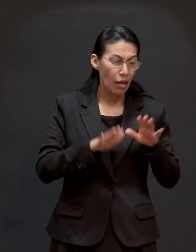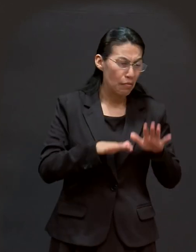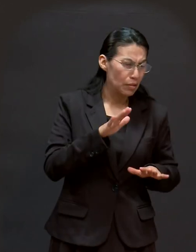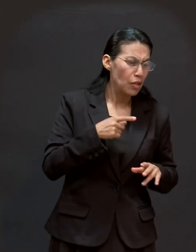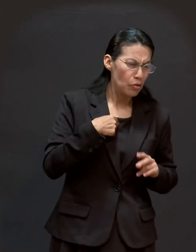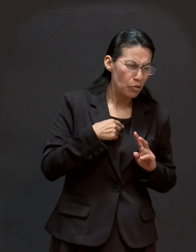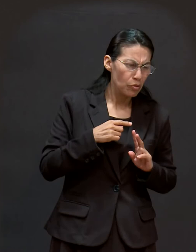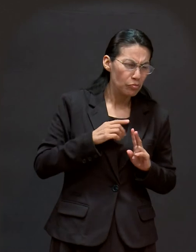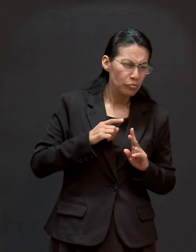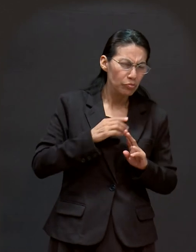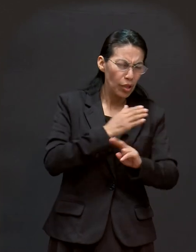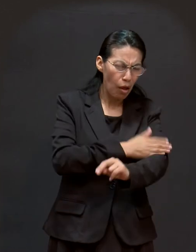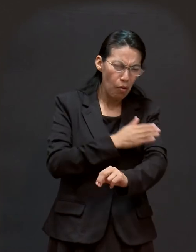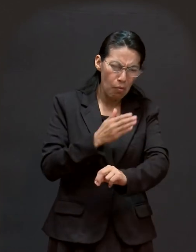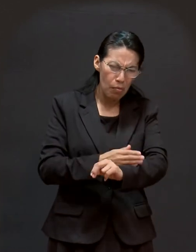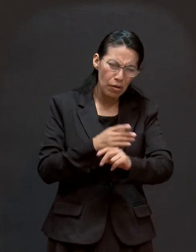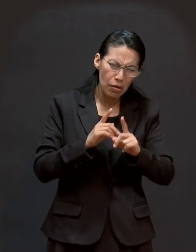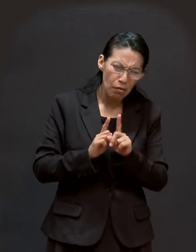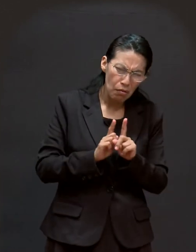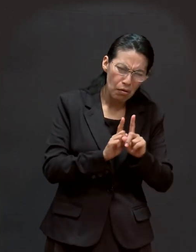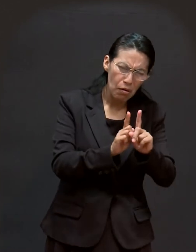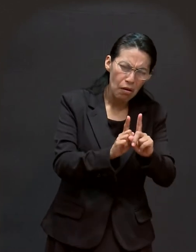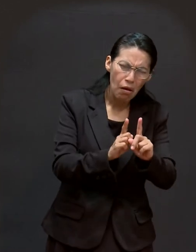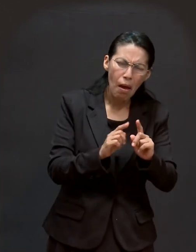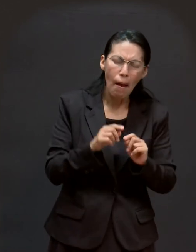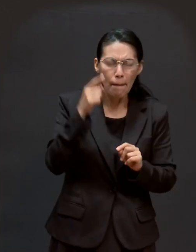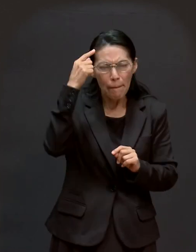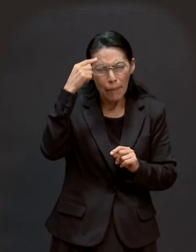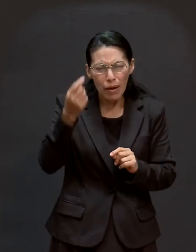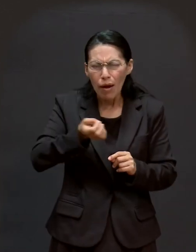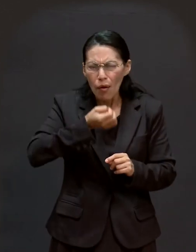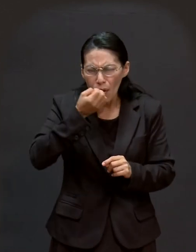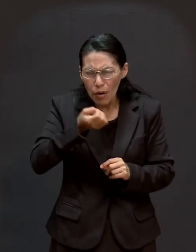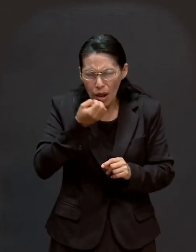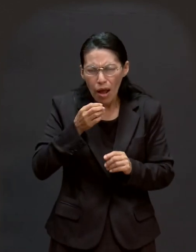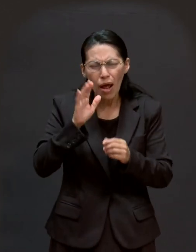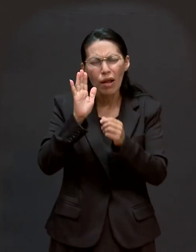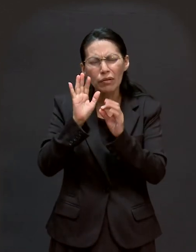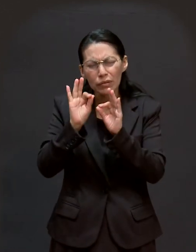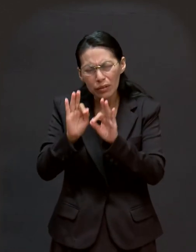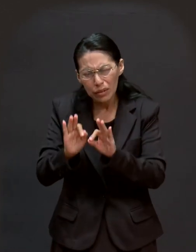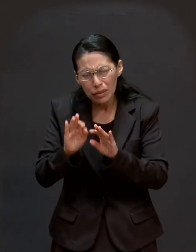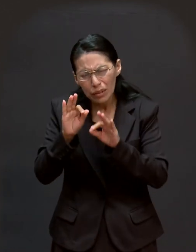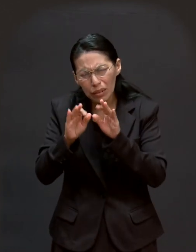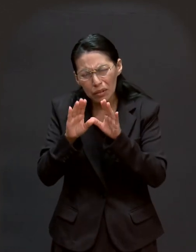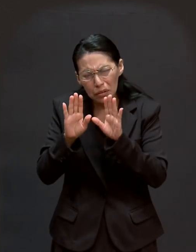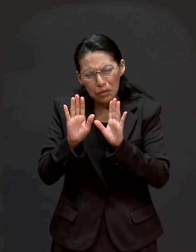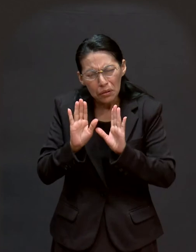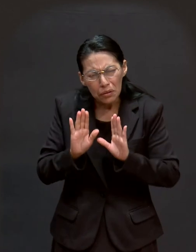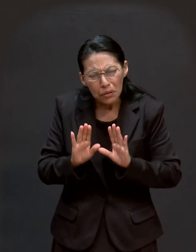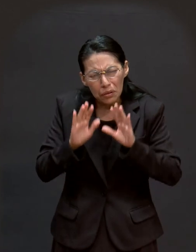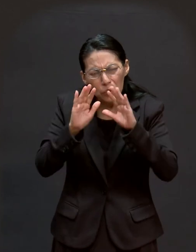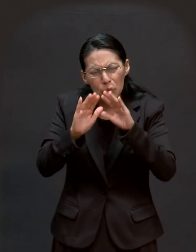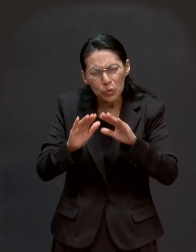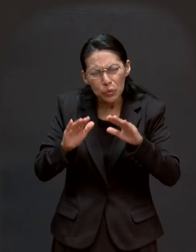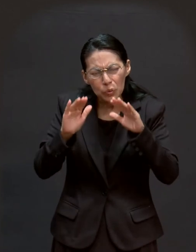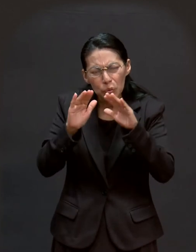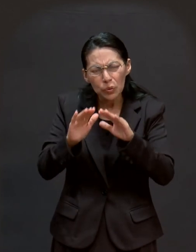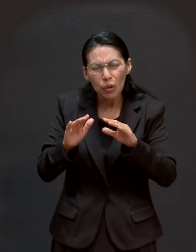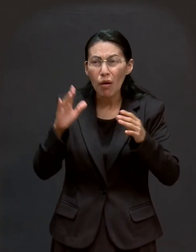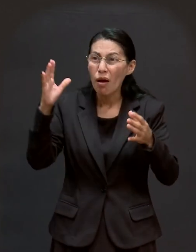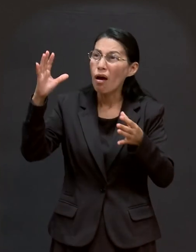y yo muchas veces era estaba allí para asistir y apoyar a la familia para orar con ellos para